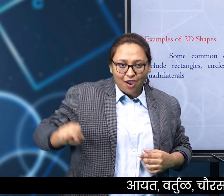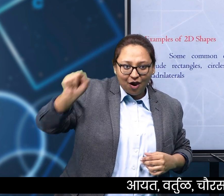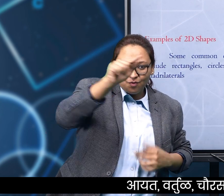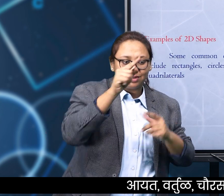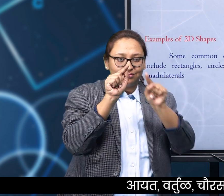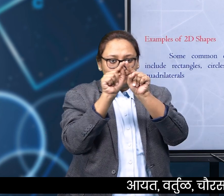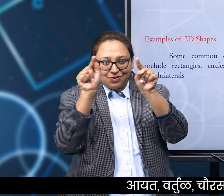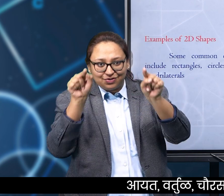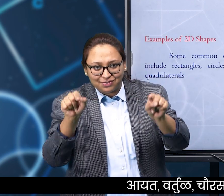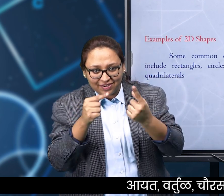त्रिकोण आणि चतुर्भुज.